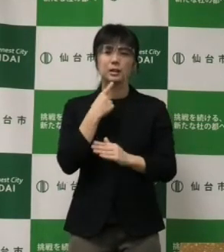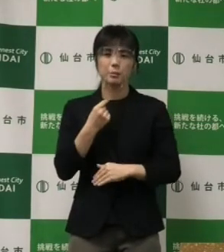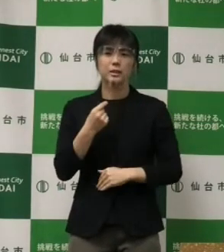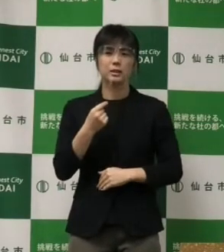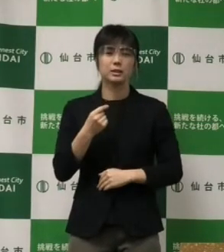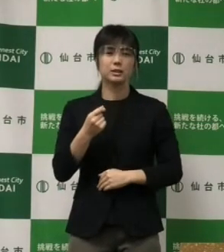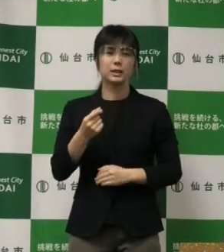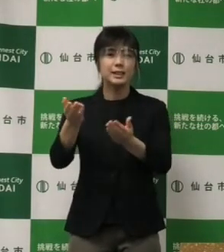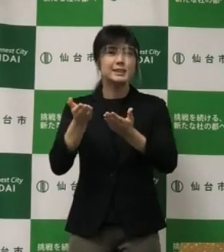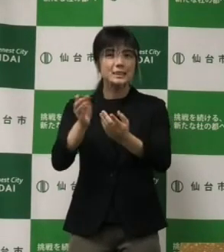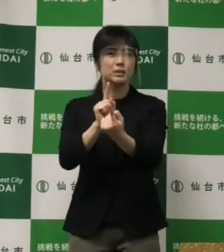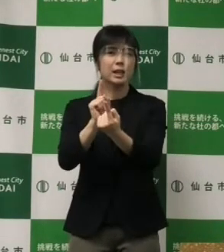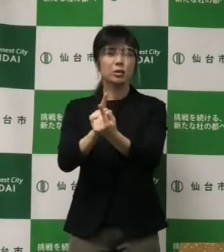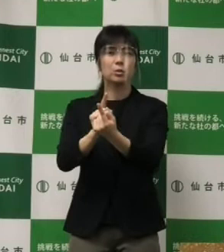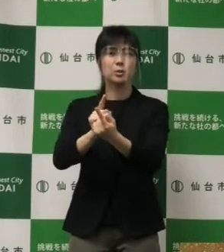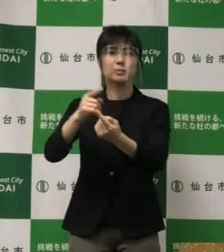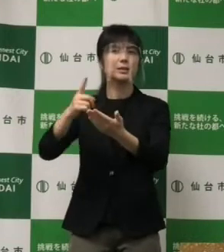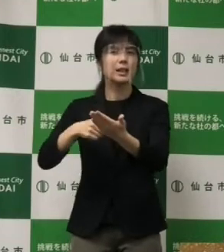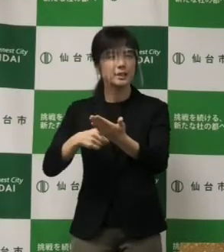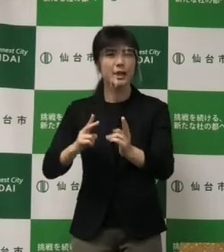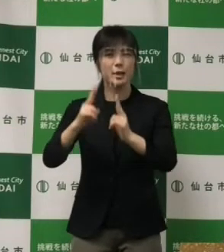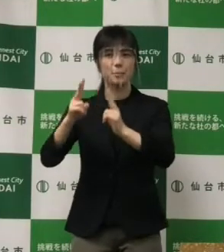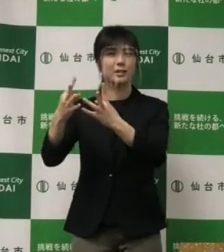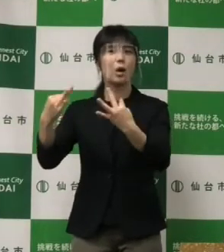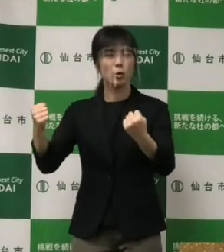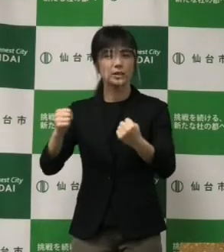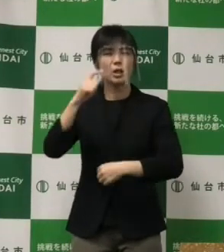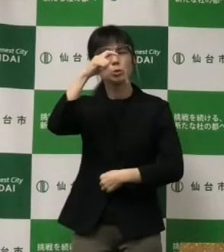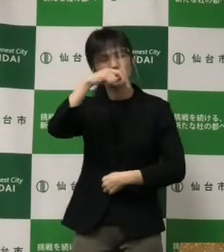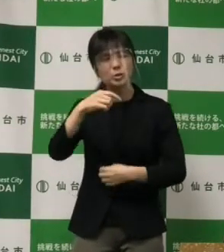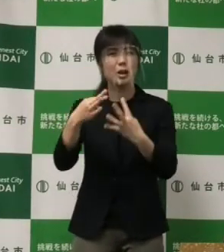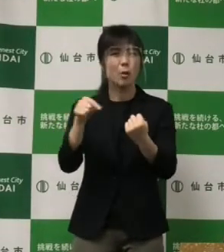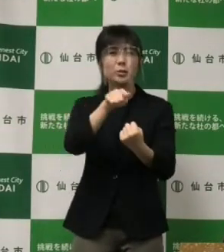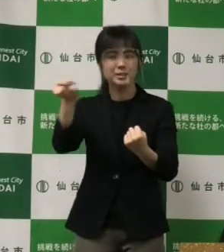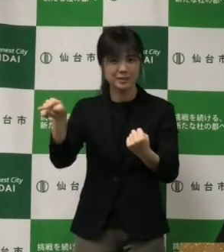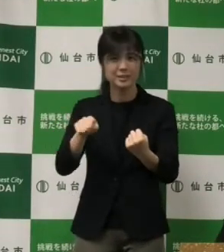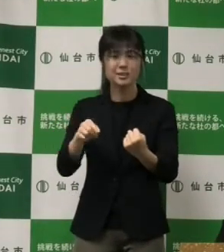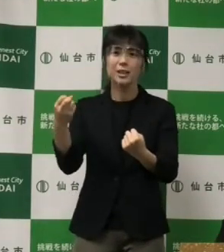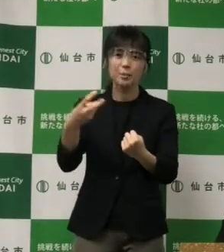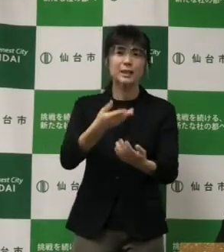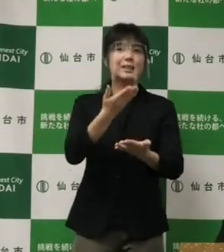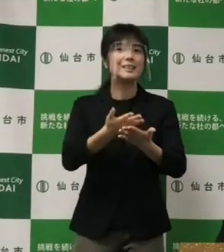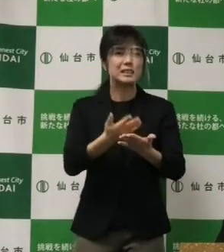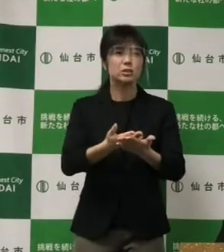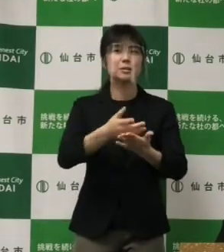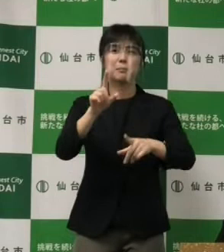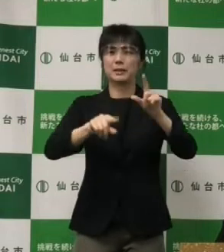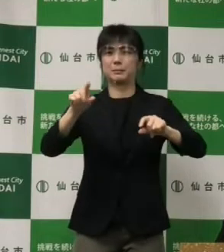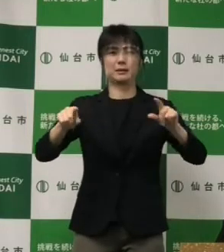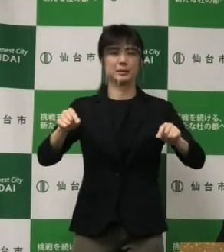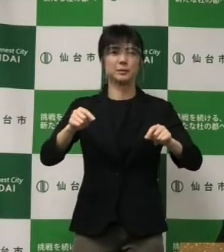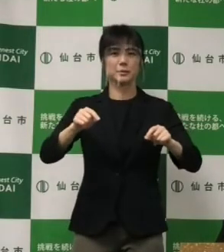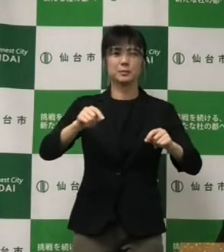法の中で作られたビルが多くなっていって老朽化が進んでいる、またさまざまなニーズが高機能ビル